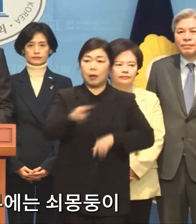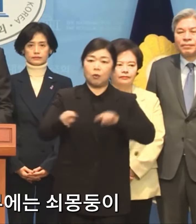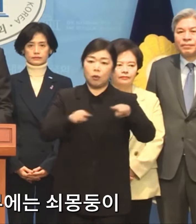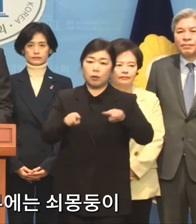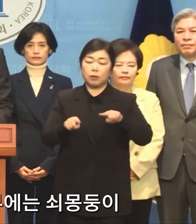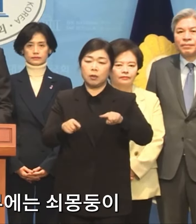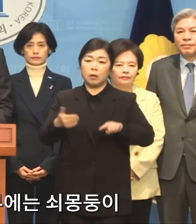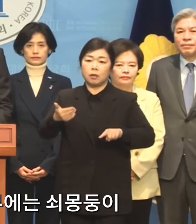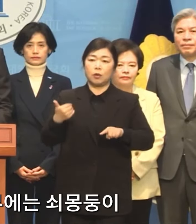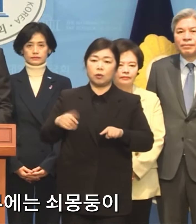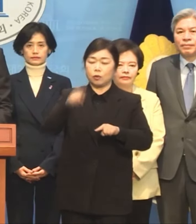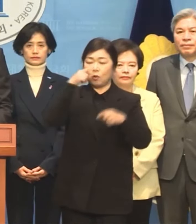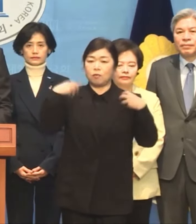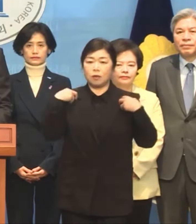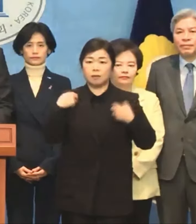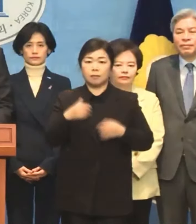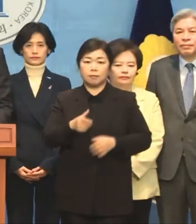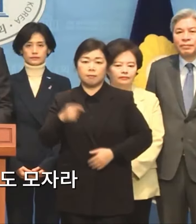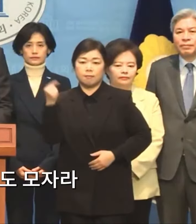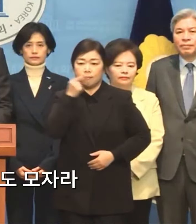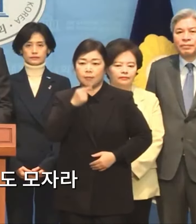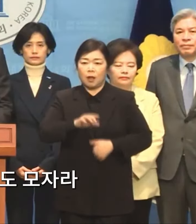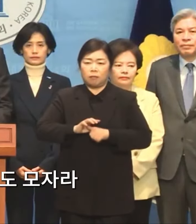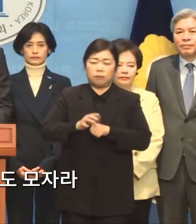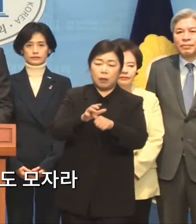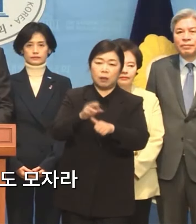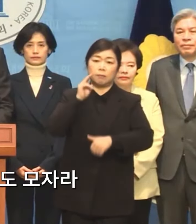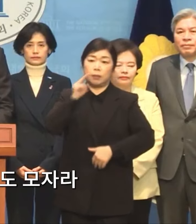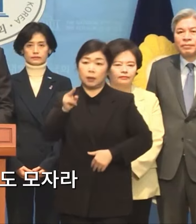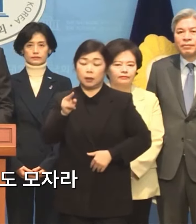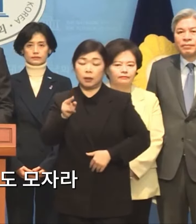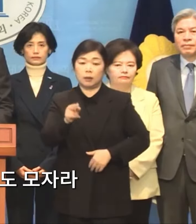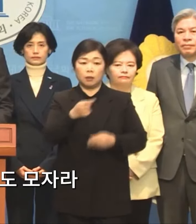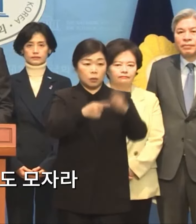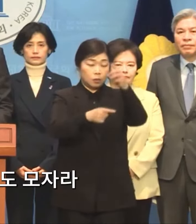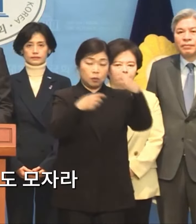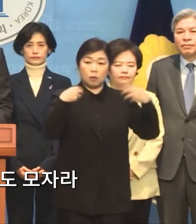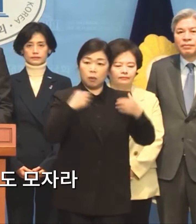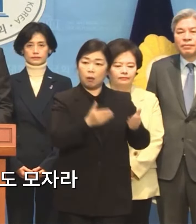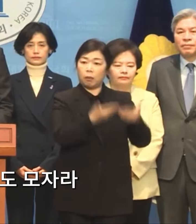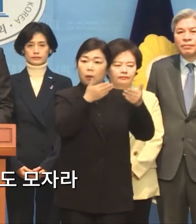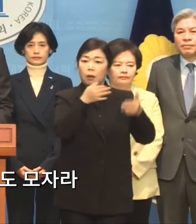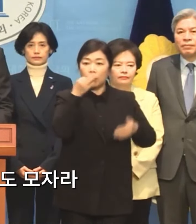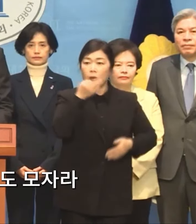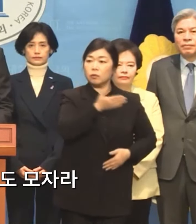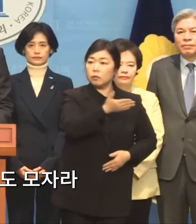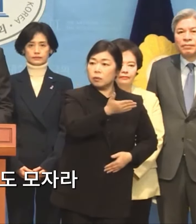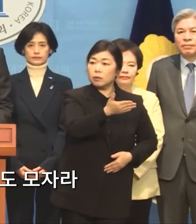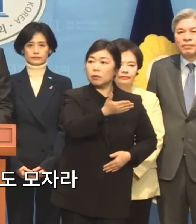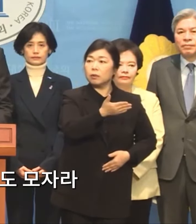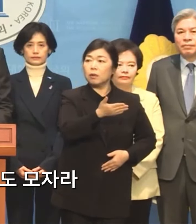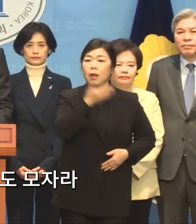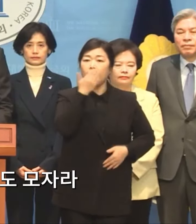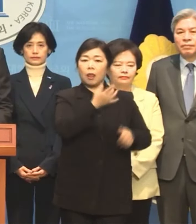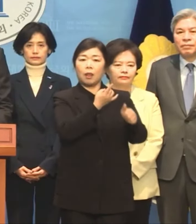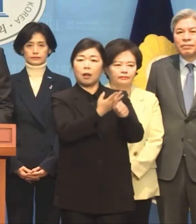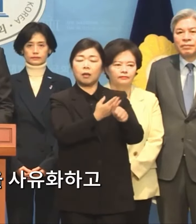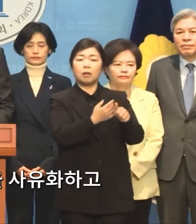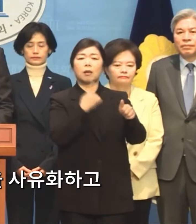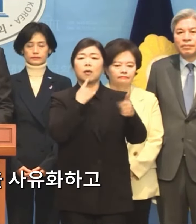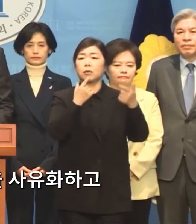전임 정부에는 쇠몽둥이 윤성열 정부 측에는 방망이도 모자라 솜사탕처럼 대하는